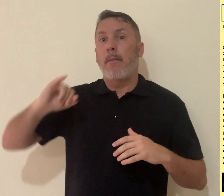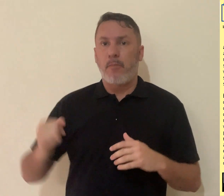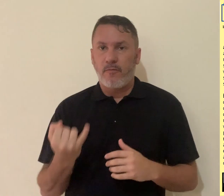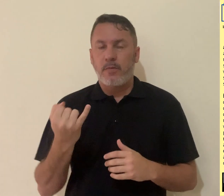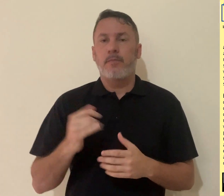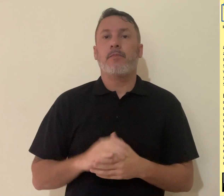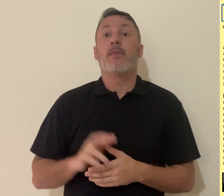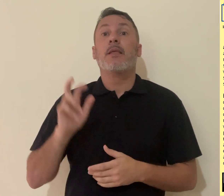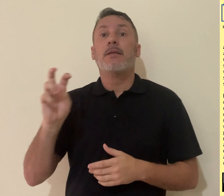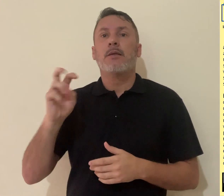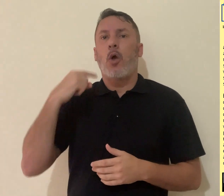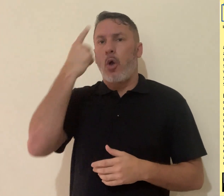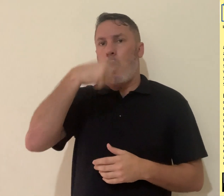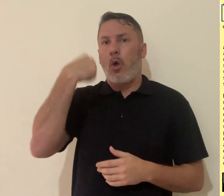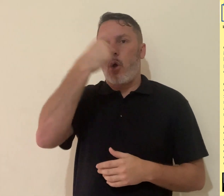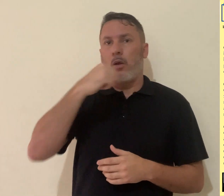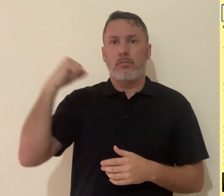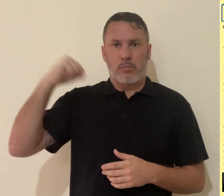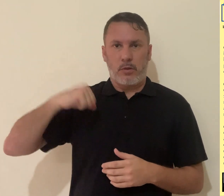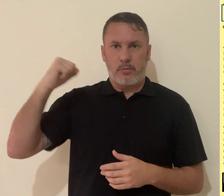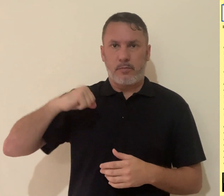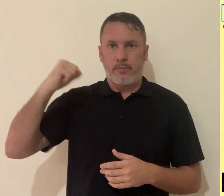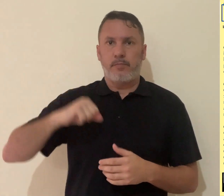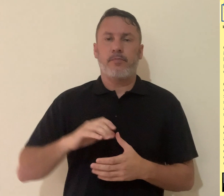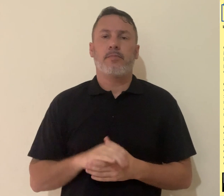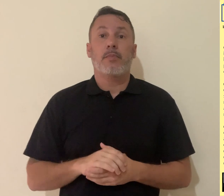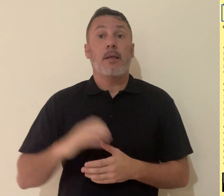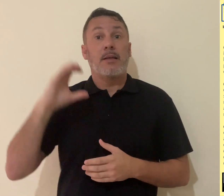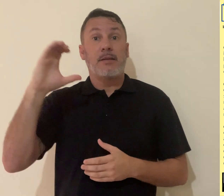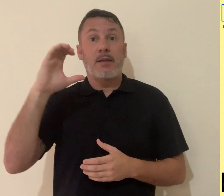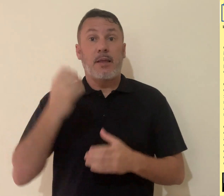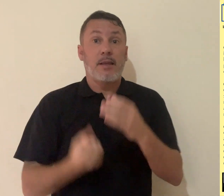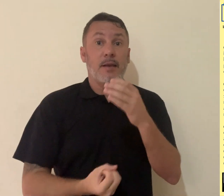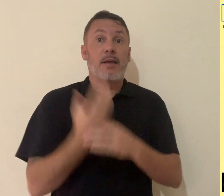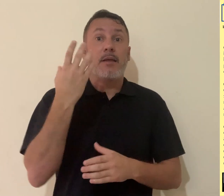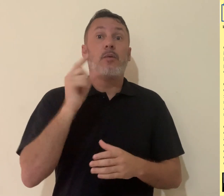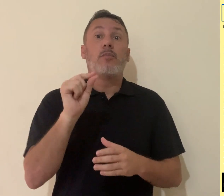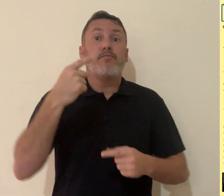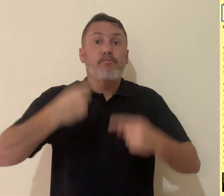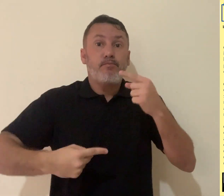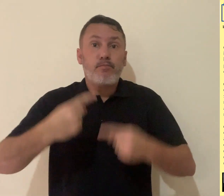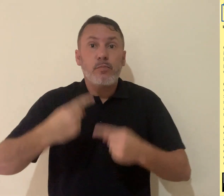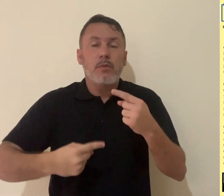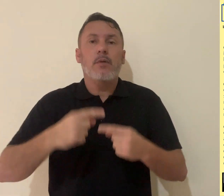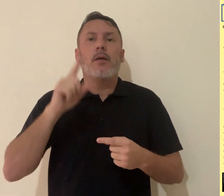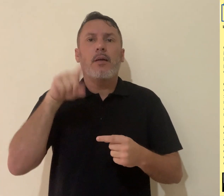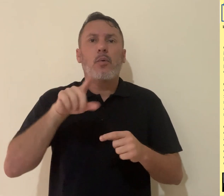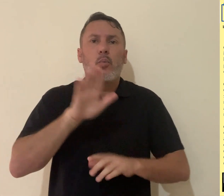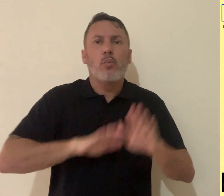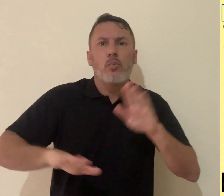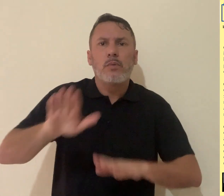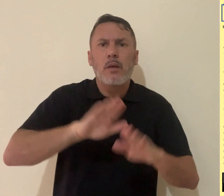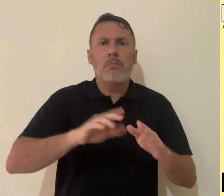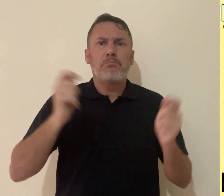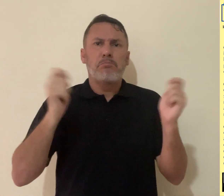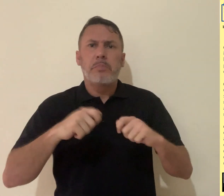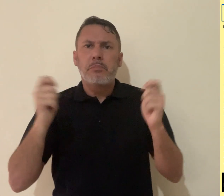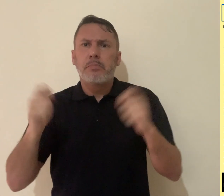antecipação de feriados e cinco o banco de horas c o cabelo e ser política de autocuidado para